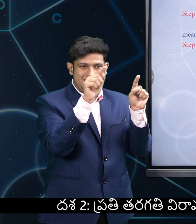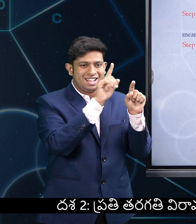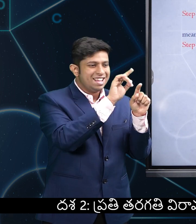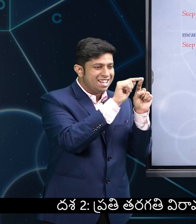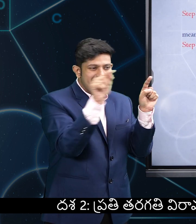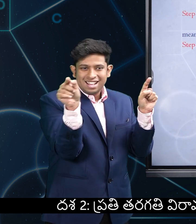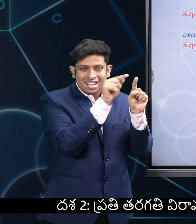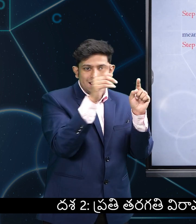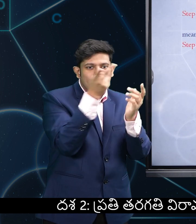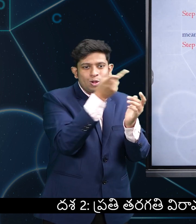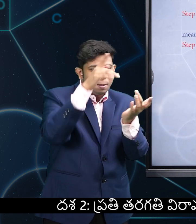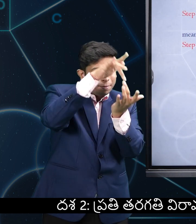కనుగొనండి.